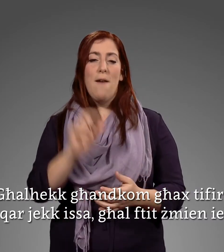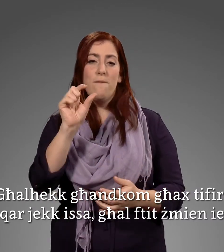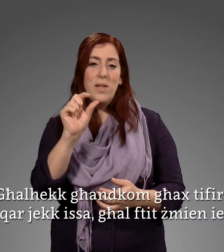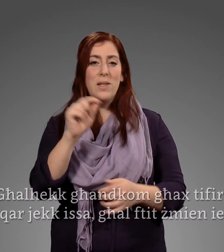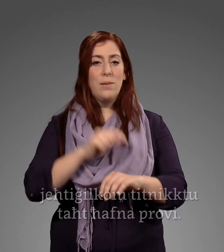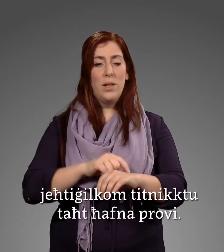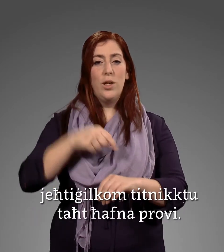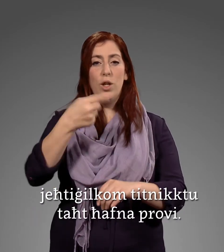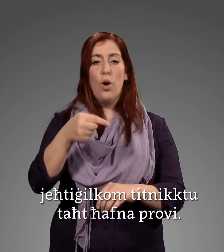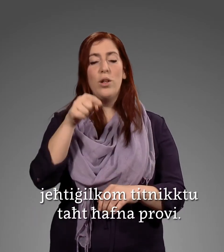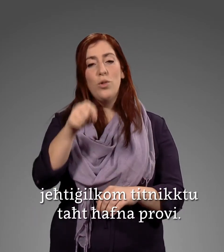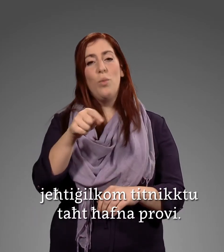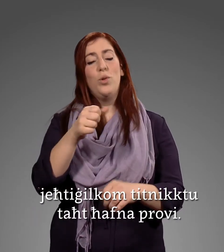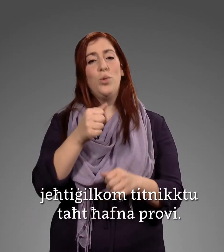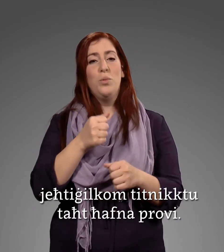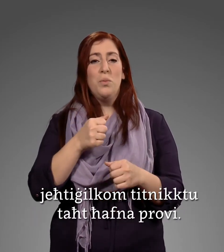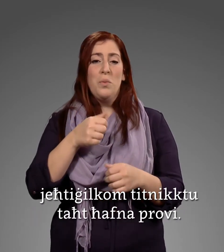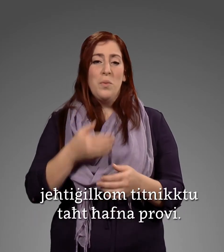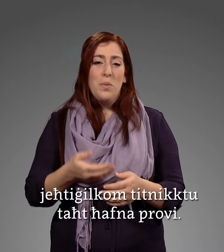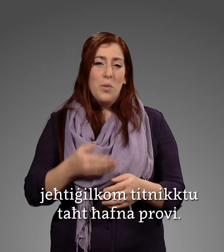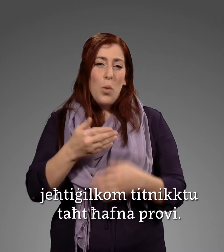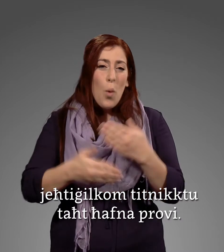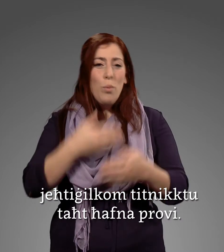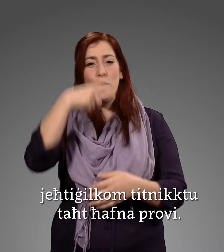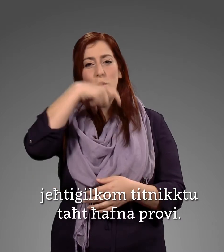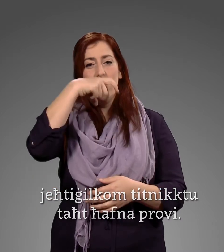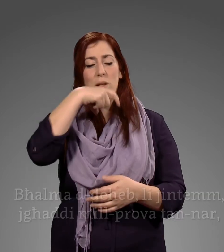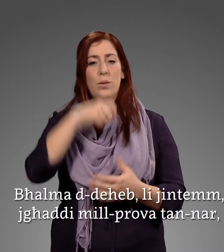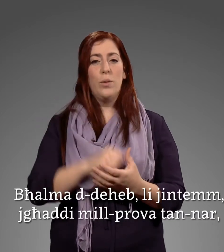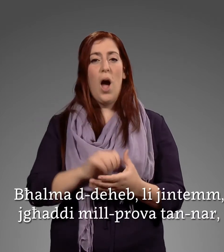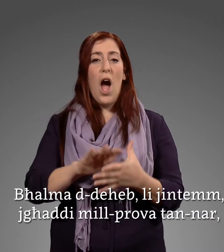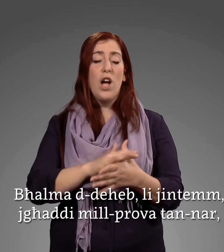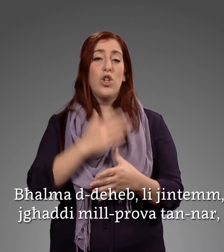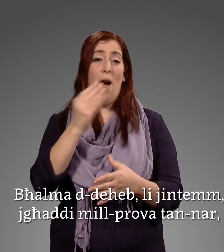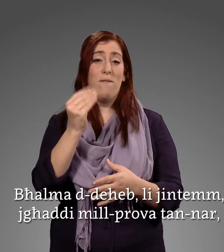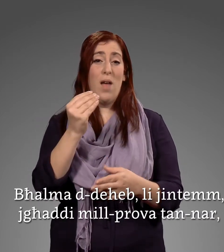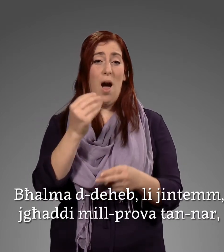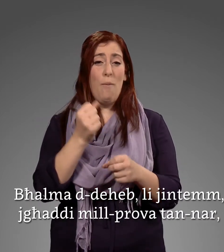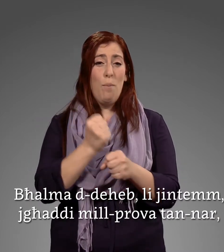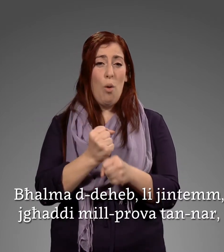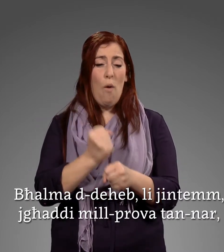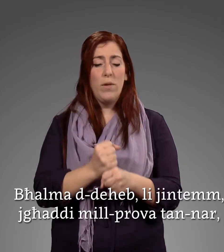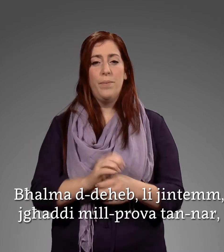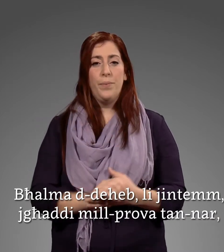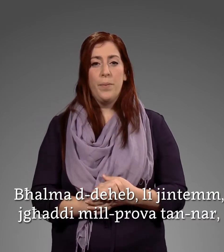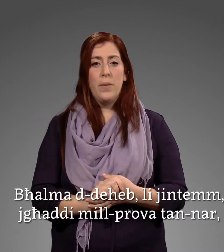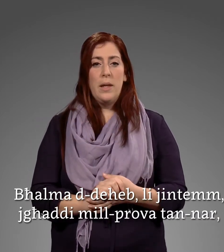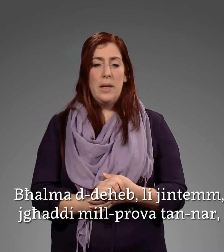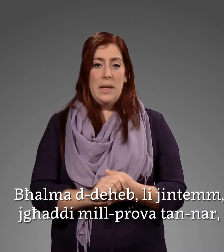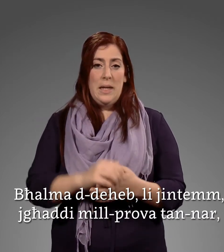ieħor jeħtieġilkom titniktu taħt ħafna provi. Bħalma d-deb li jintem jgħaddim